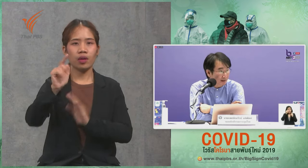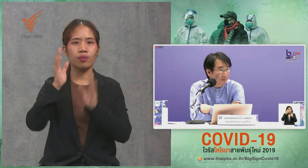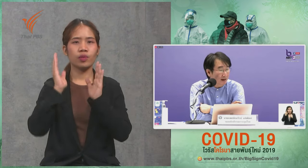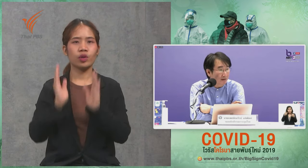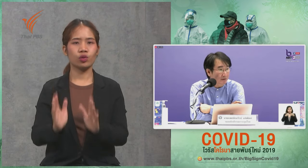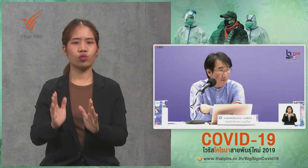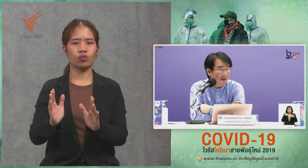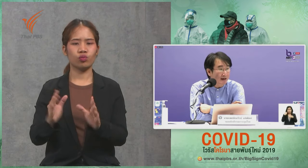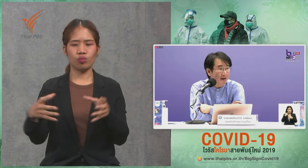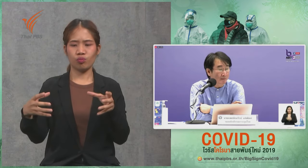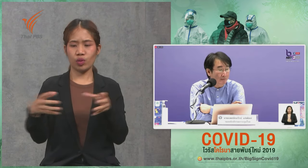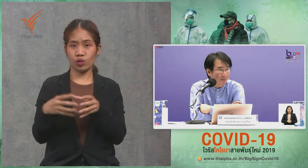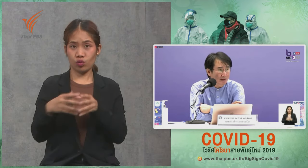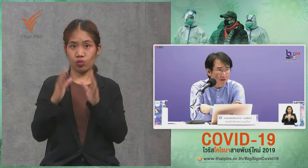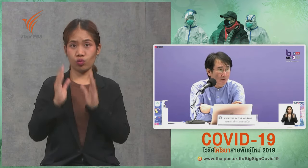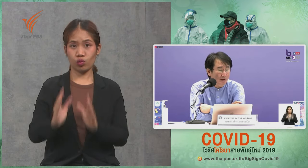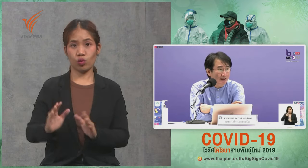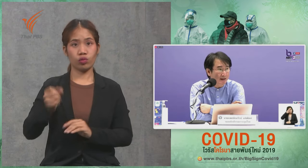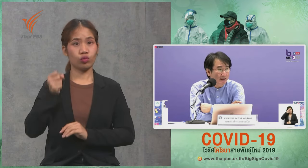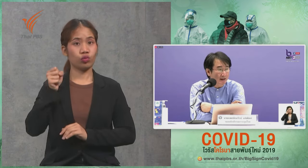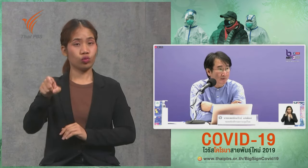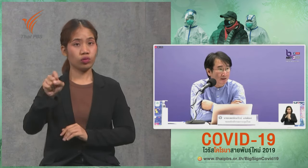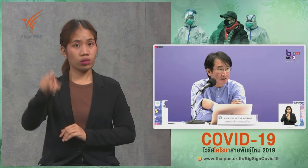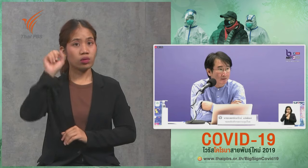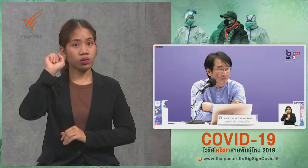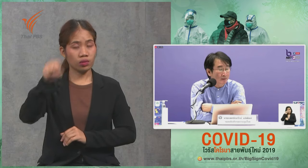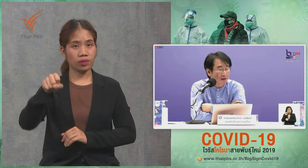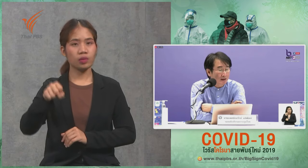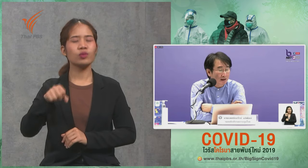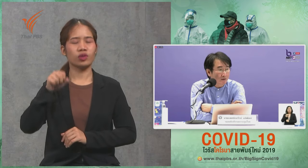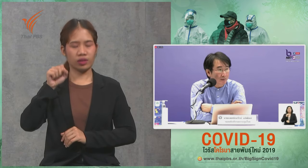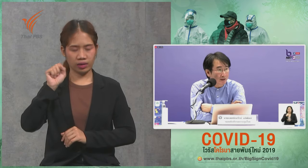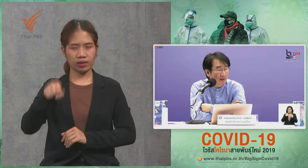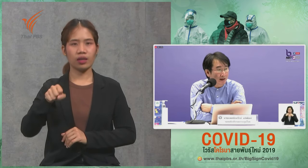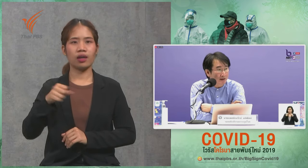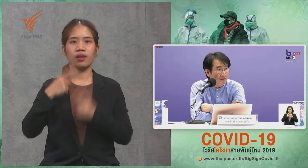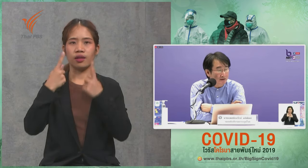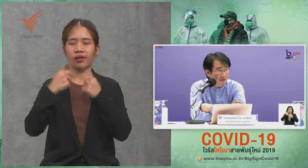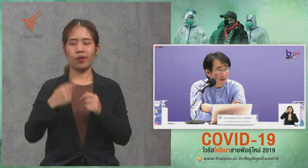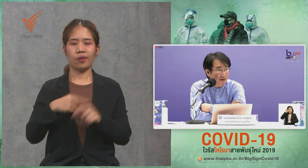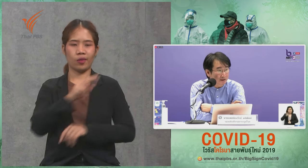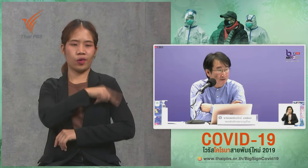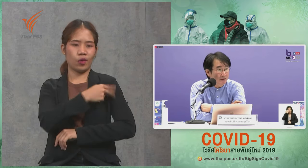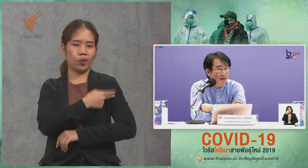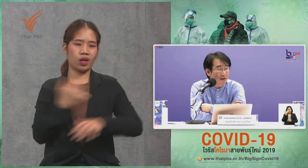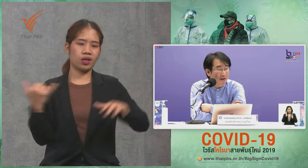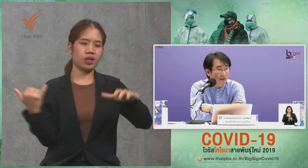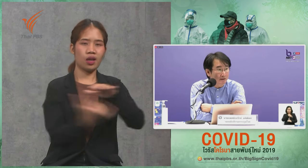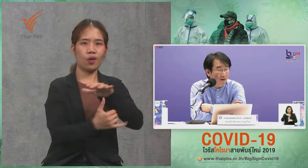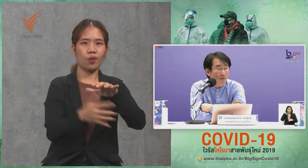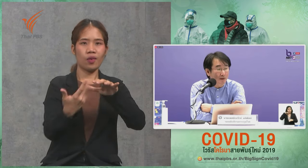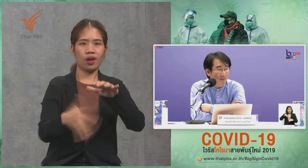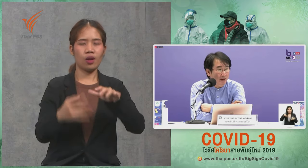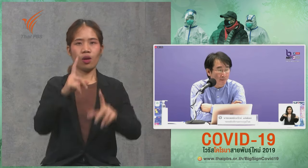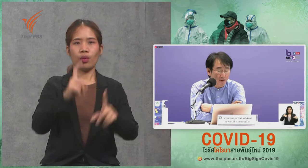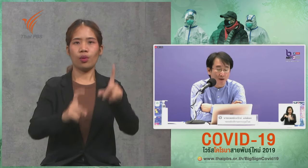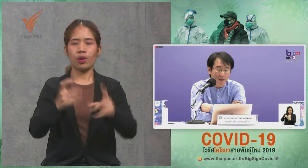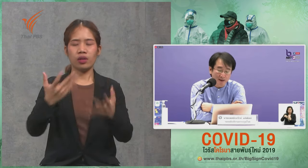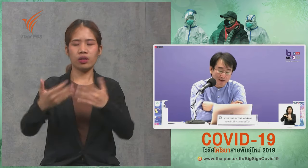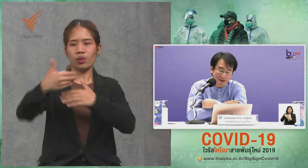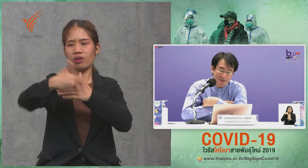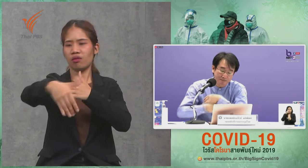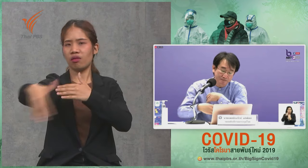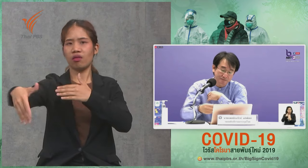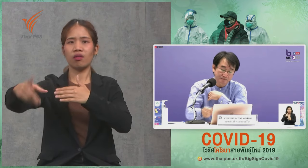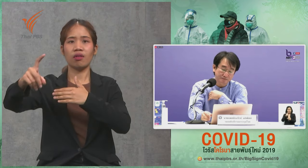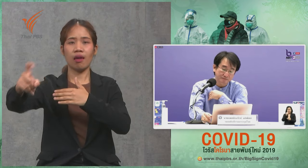นไข้วิกฤตหรือเปล่าตอบว่าใช่นะครับมีไม่กี่คนแค่นั้นเองนะครับที่เข้าโรงพยาบาลแล้วก็เสียชีวิตหรือเสียชีวิตที่นอกโรงพยาบาลมีน้อยม